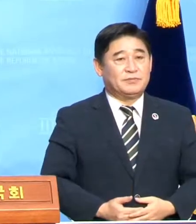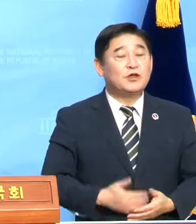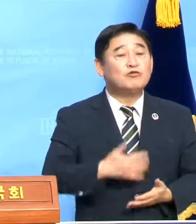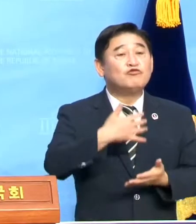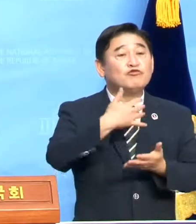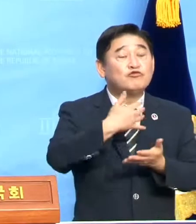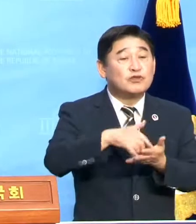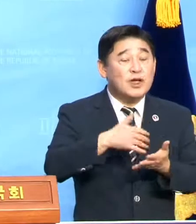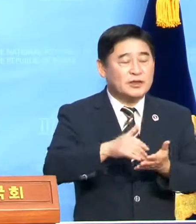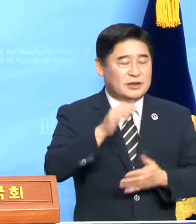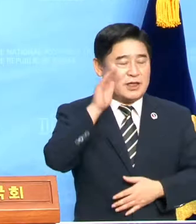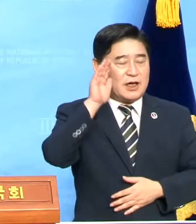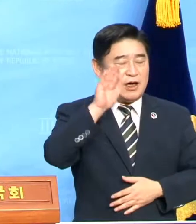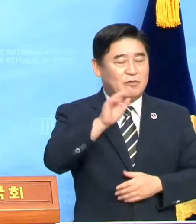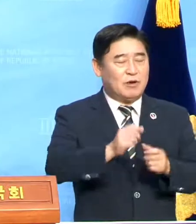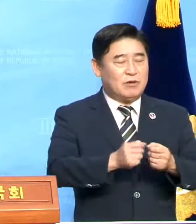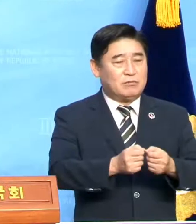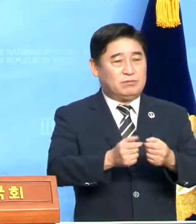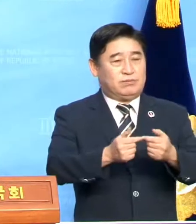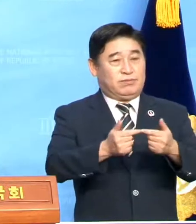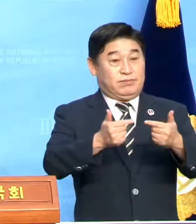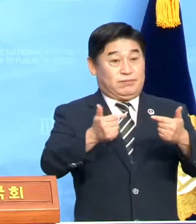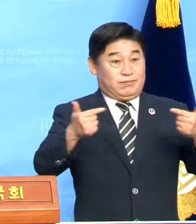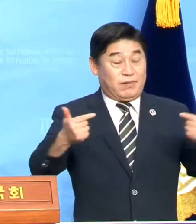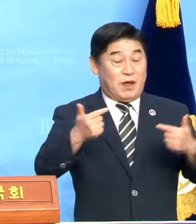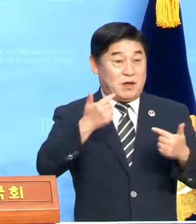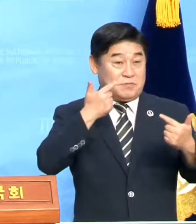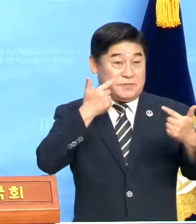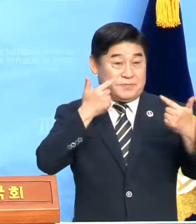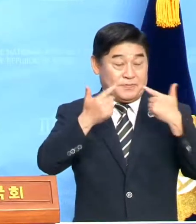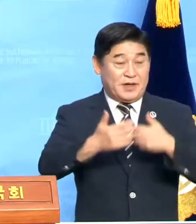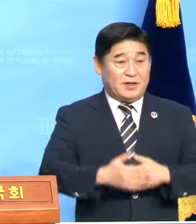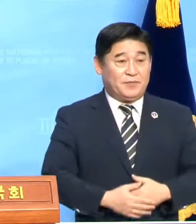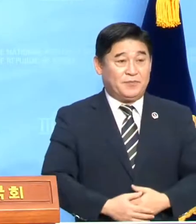숫자는 앞으로 점점 더 커질 것이 분명합니다